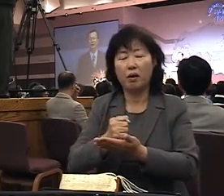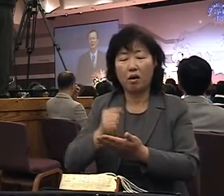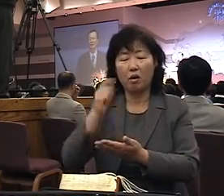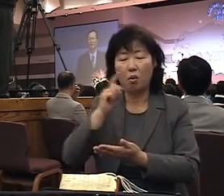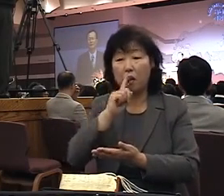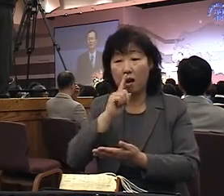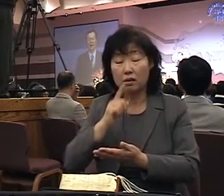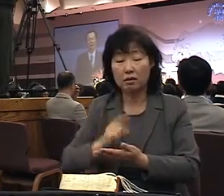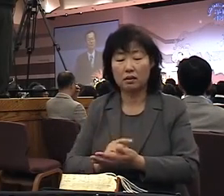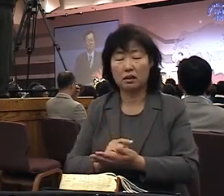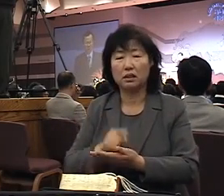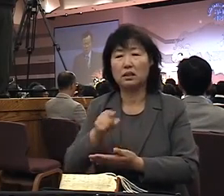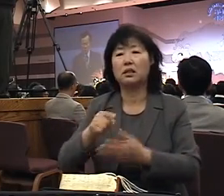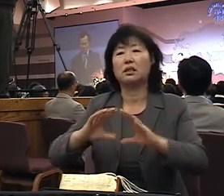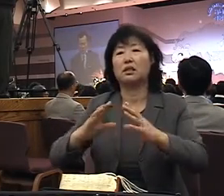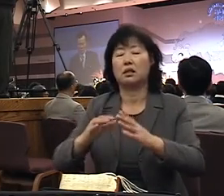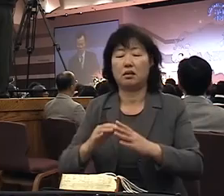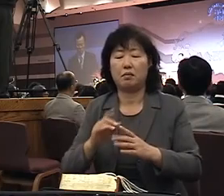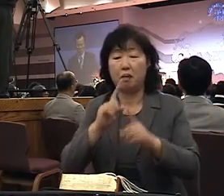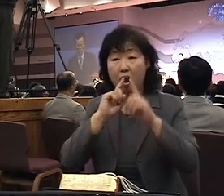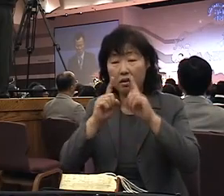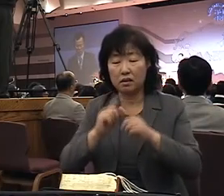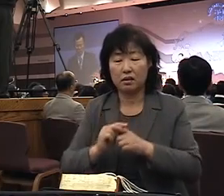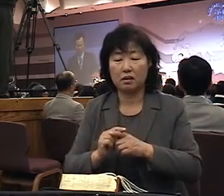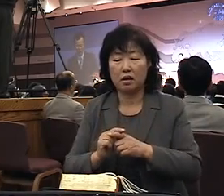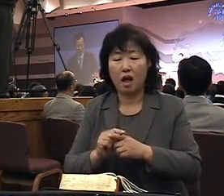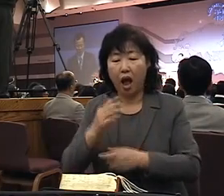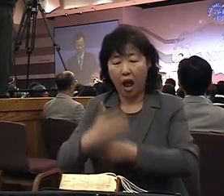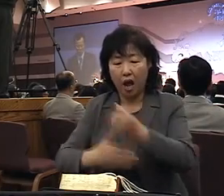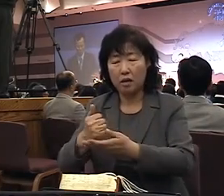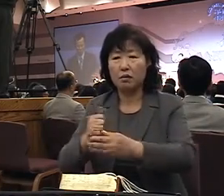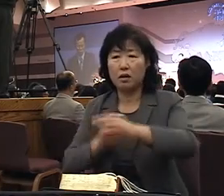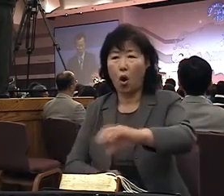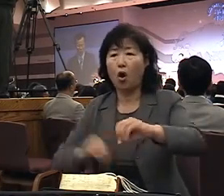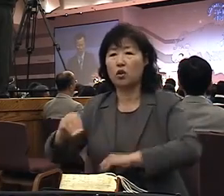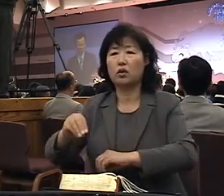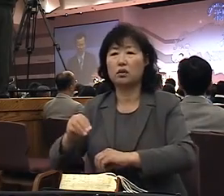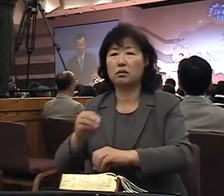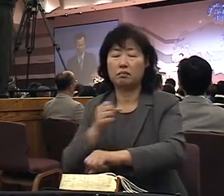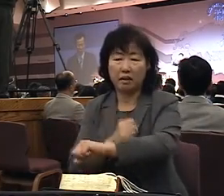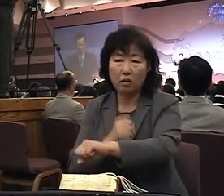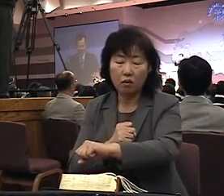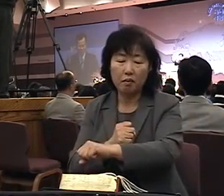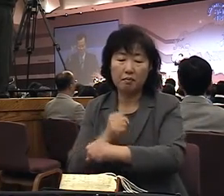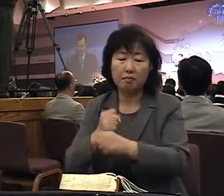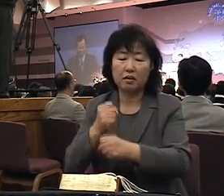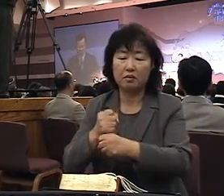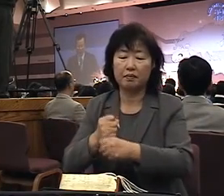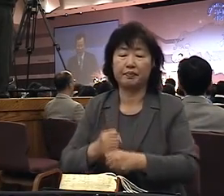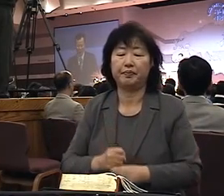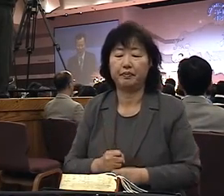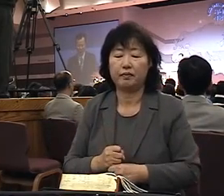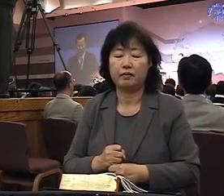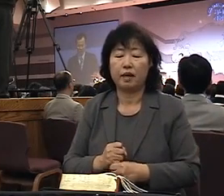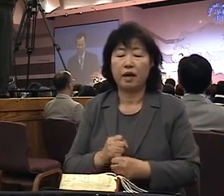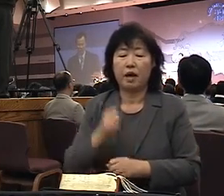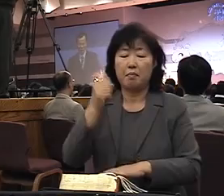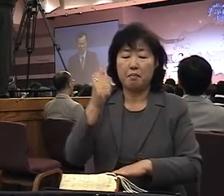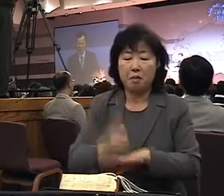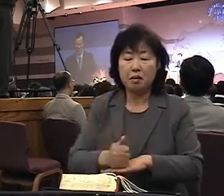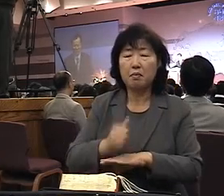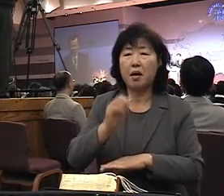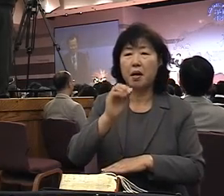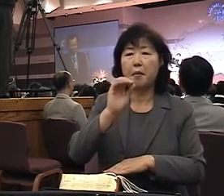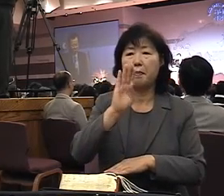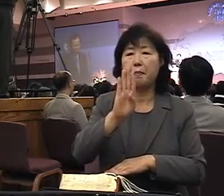말하겠지만 하나님은 보세요. 역전을 시키십니다. 그 꼬인 유다의 상황 가운데서 베레스가 나옵니다. 그를